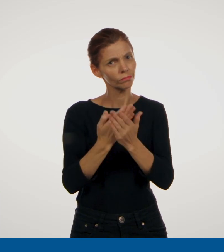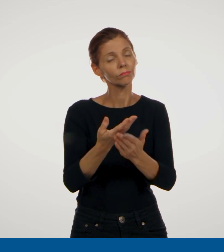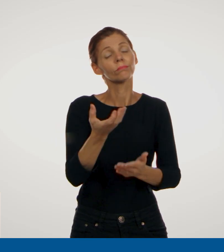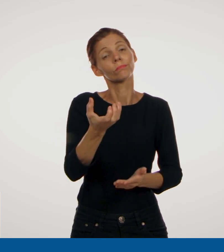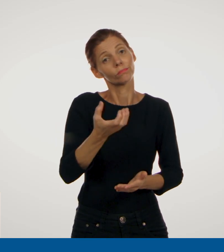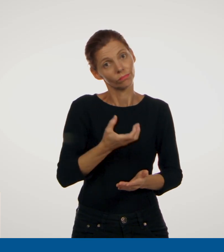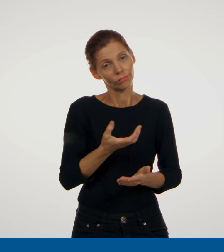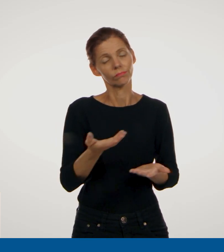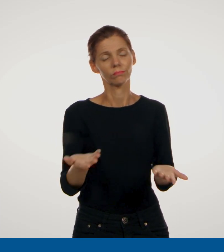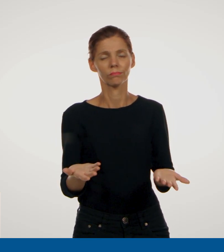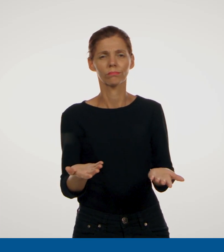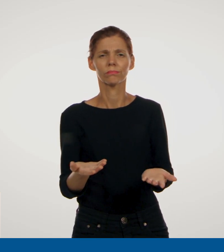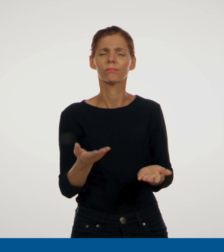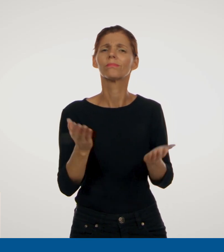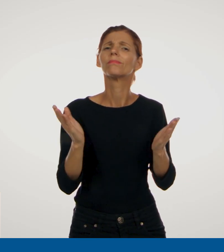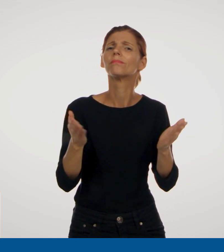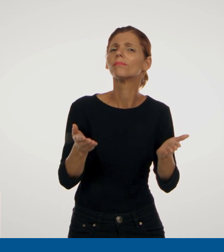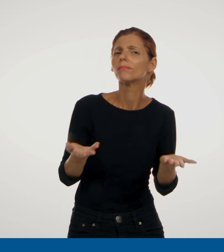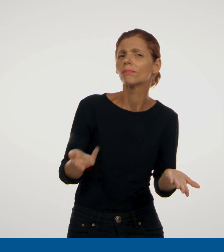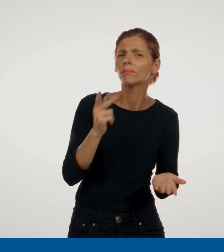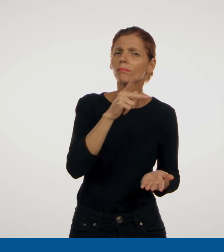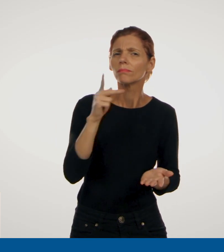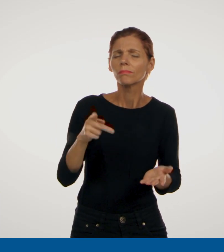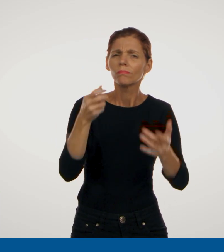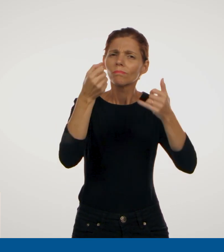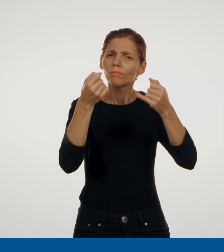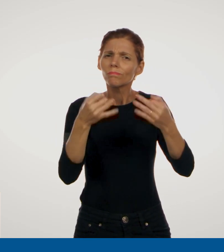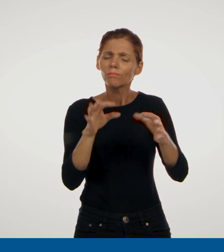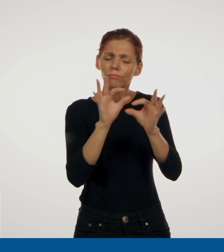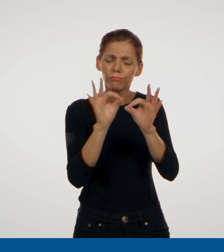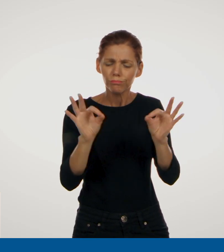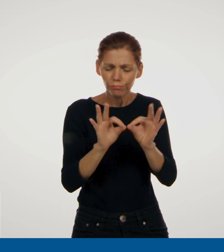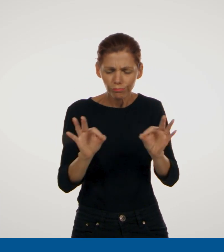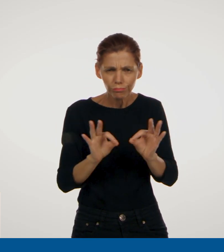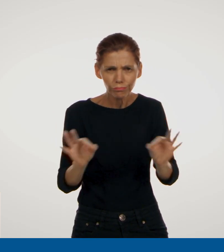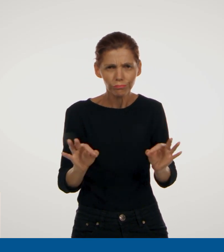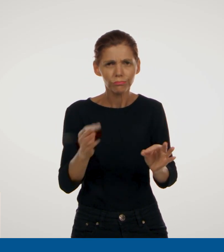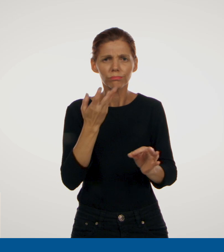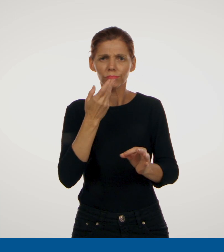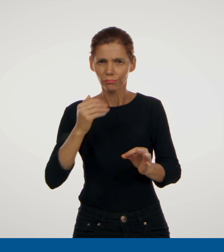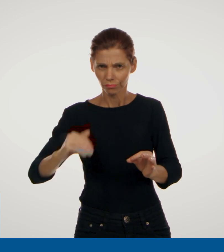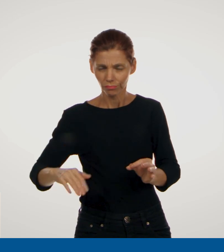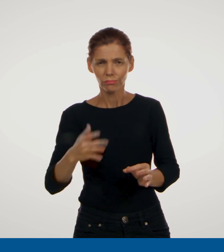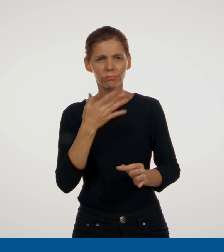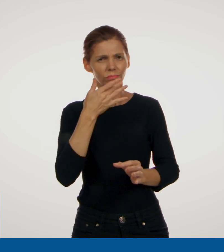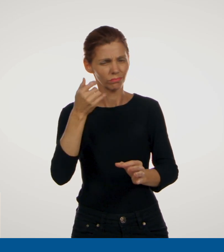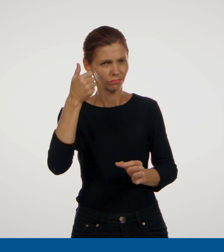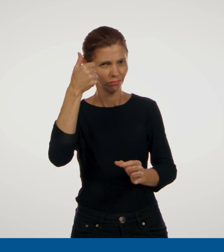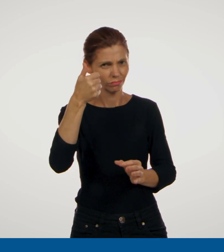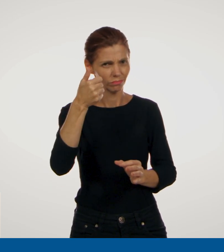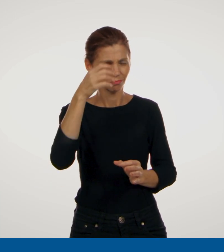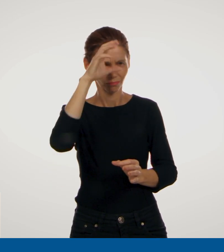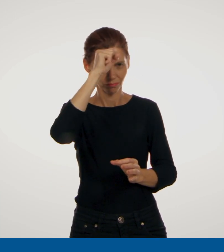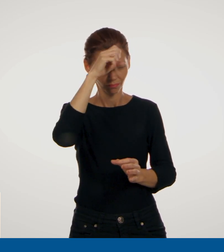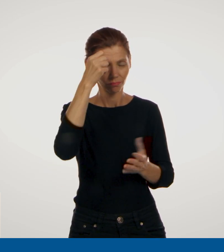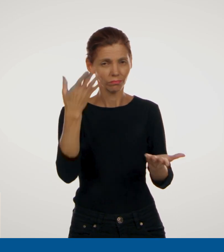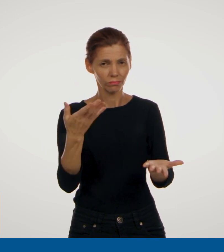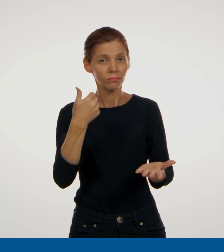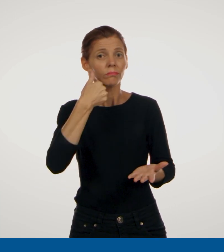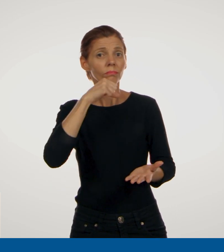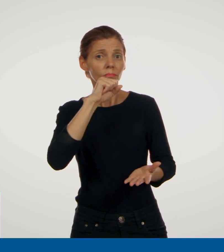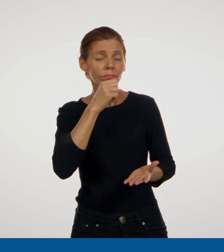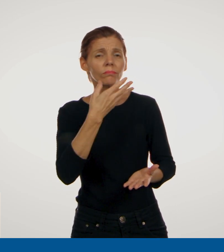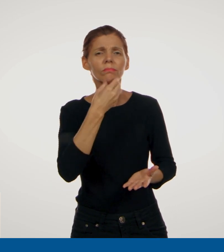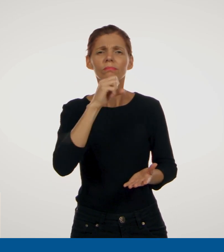desejarem. Será que se o professor explicar com detalhes, a criança aprende melhor? Como os pais devem explicar as coisas para